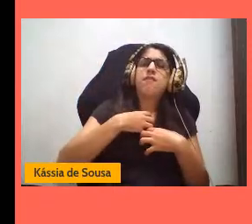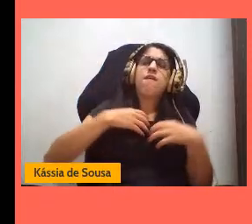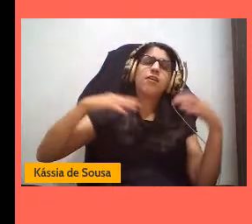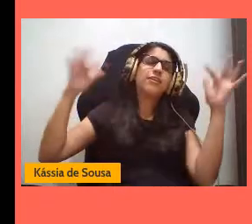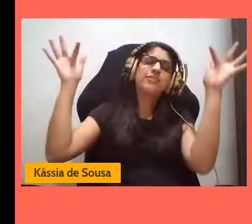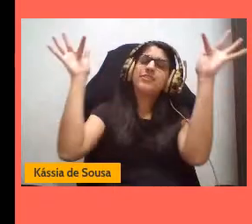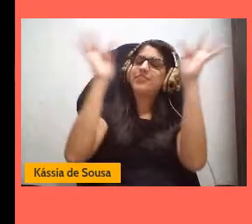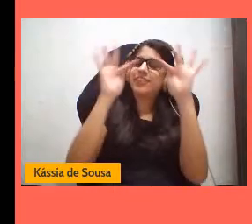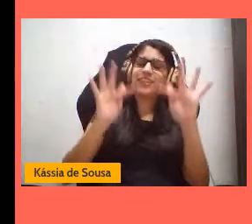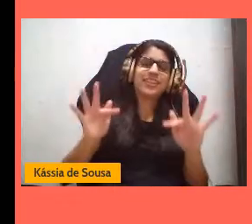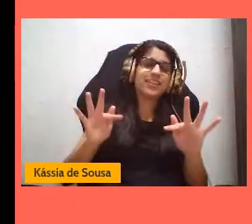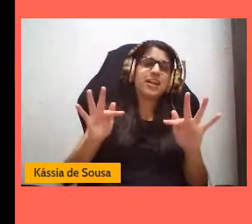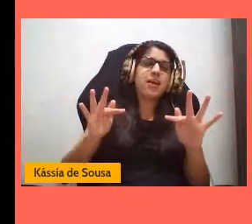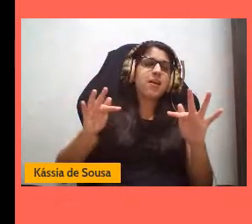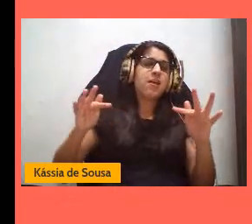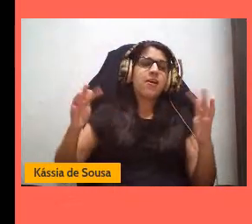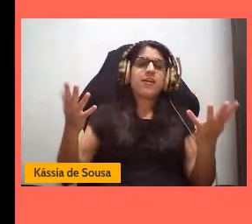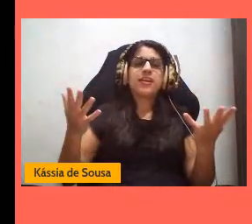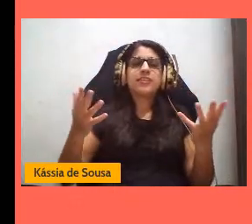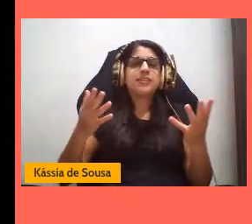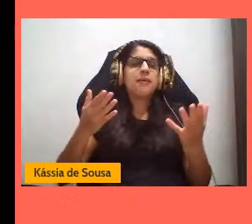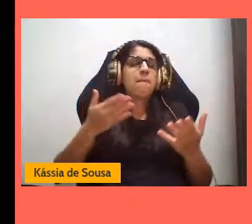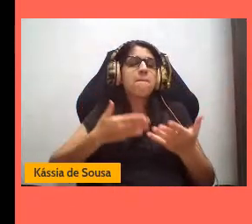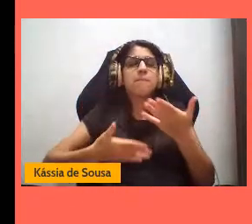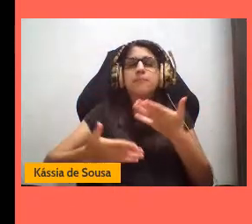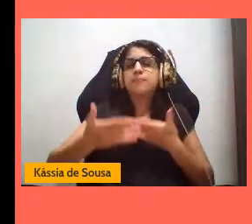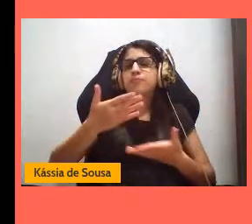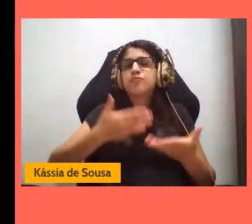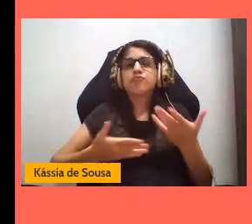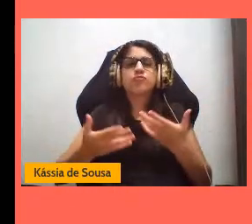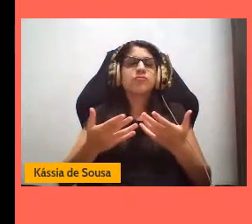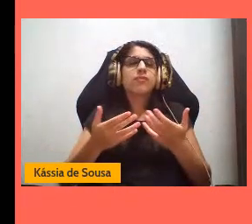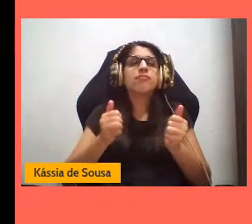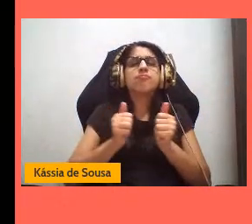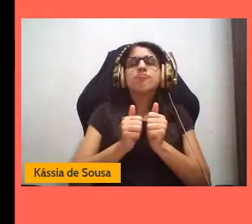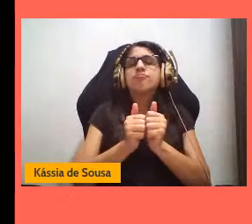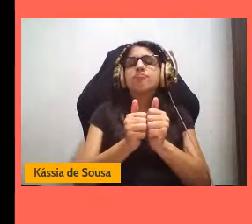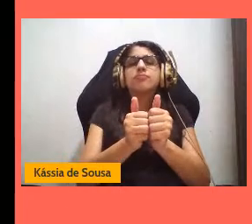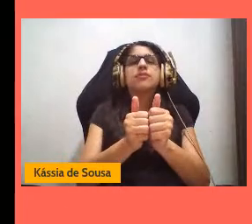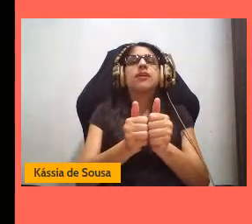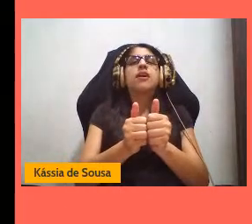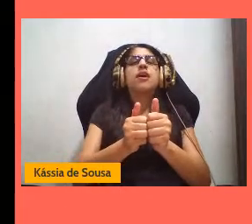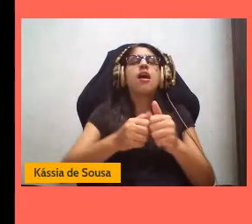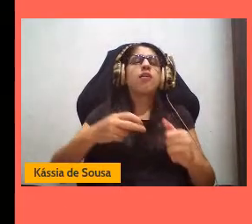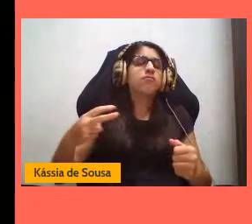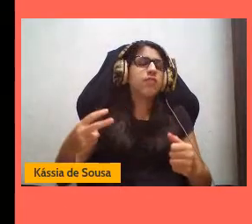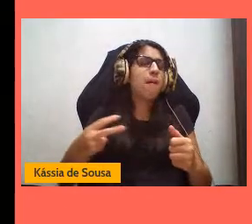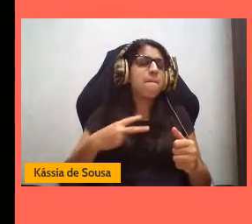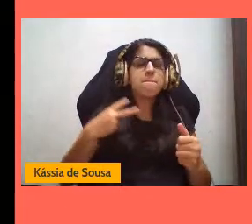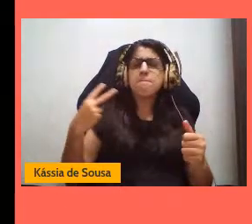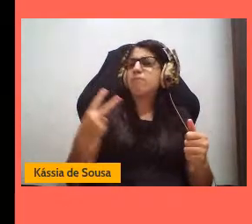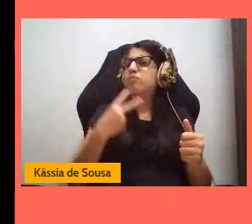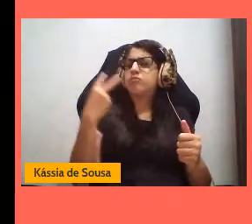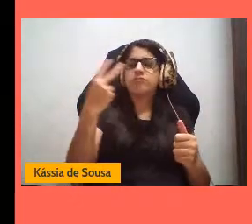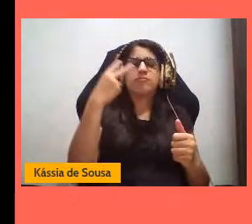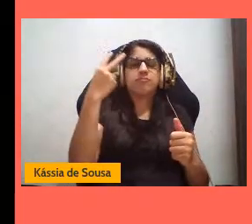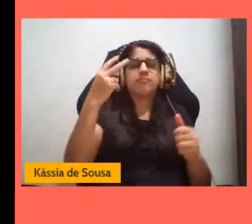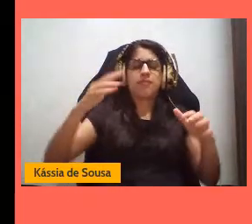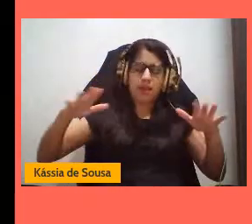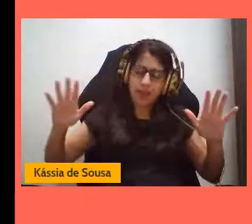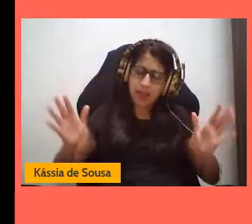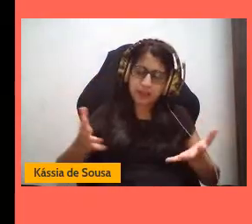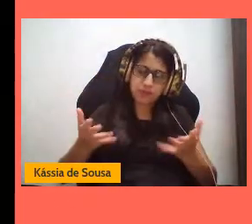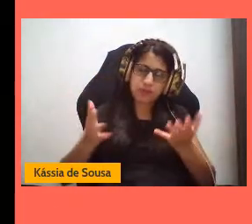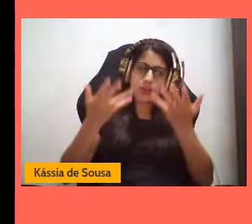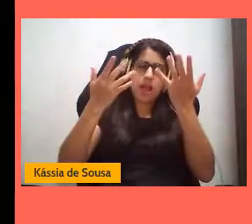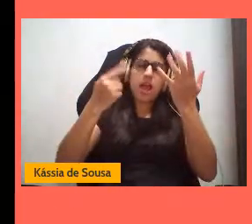feliz por fazer parte de um processo como esse. Então, isso é muito revigorante, isso é motivador. Eu só